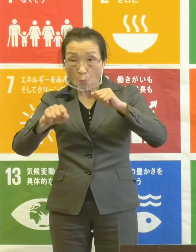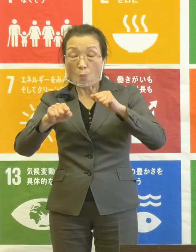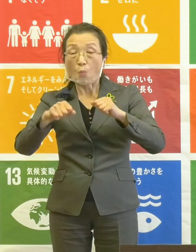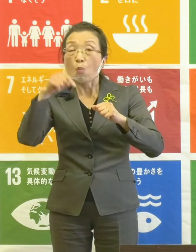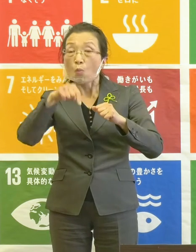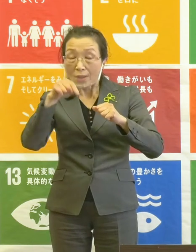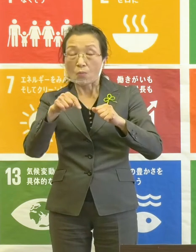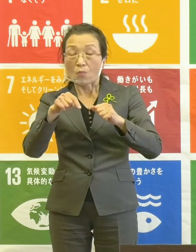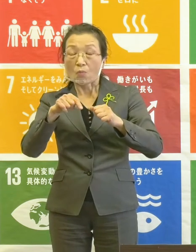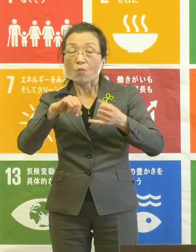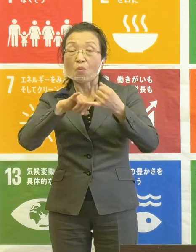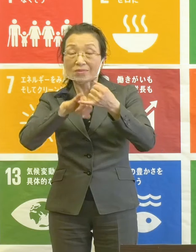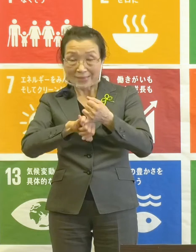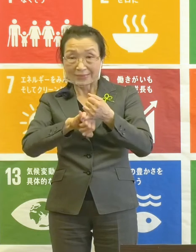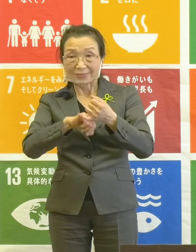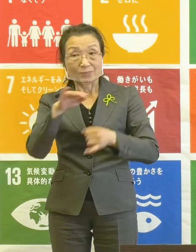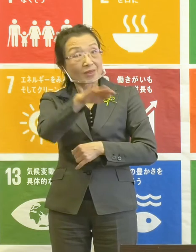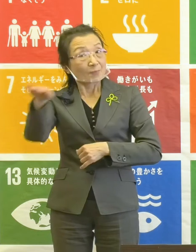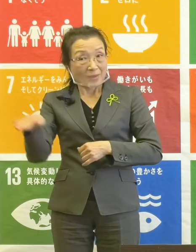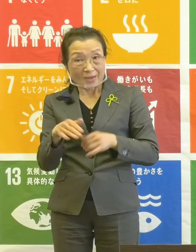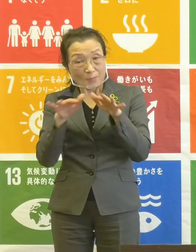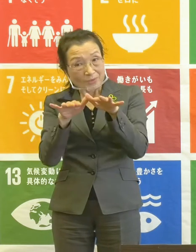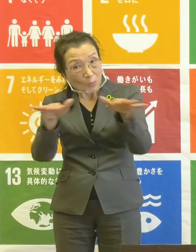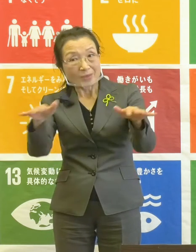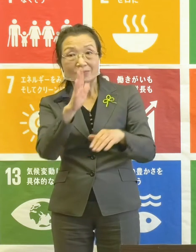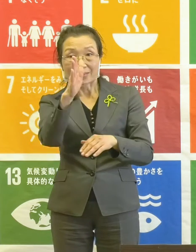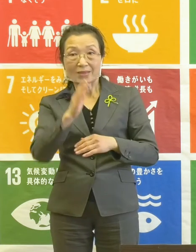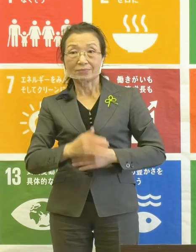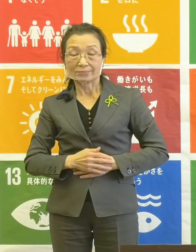運動をぜひ皆様からも広めてください。